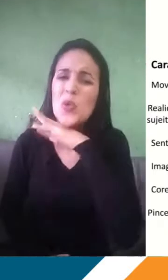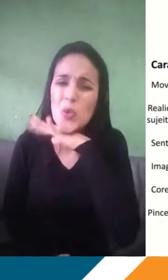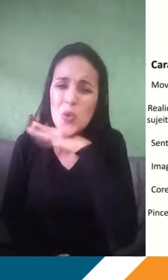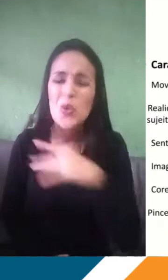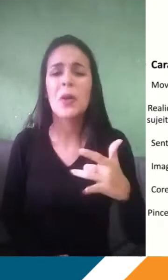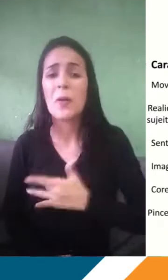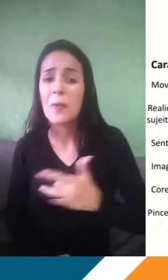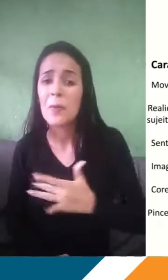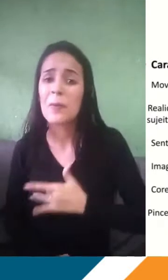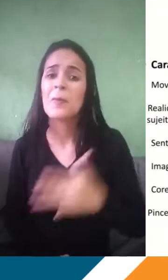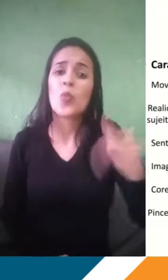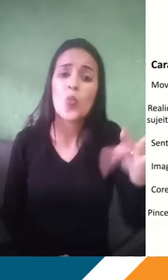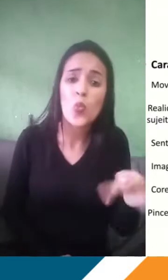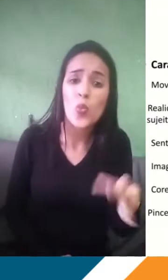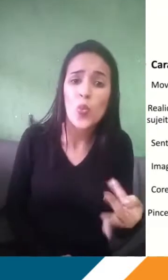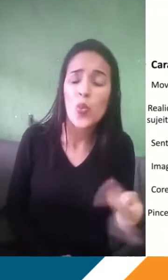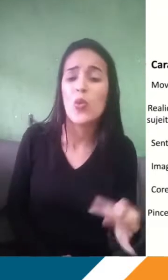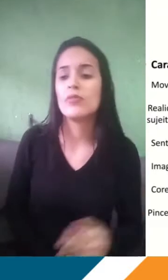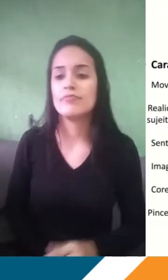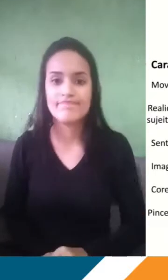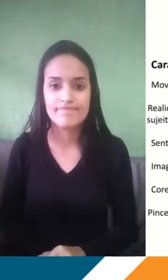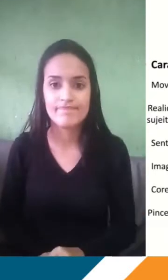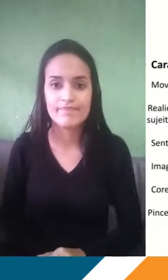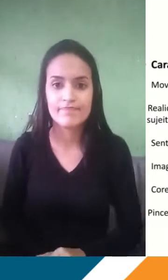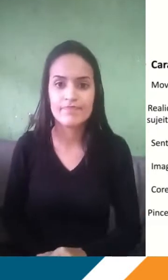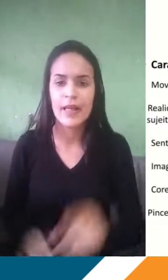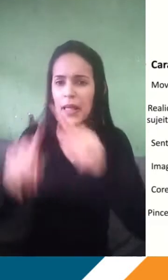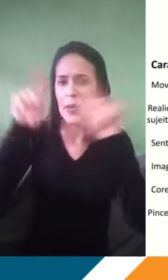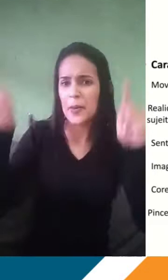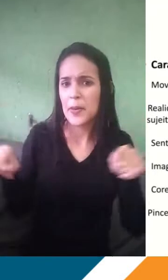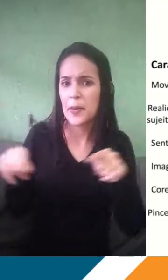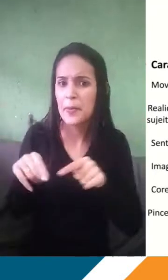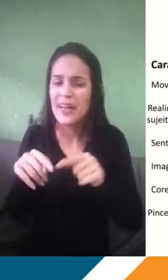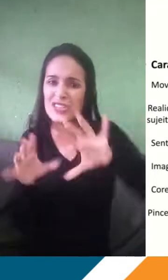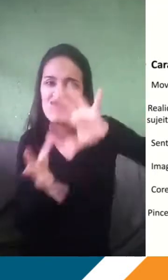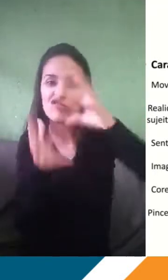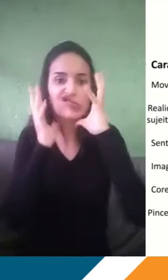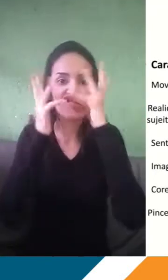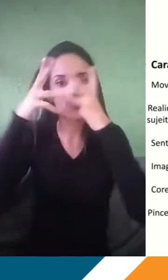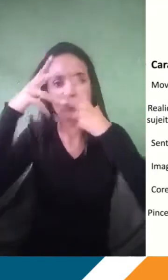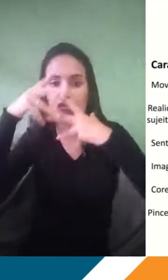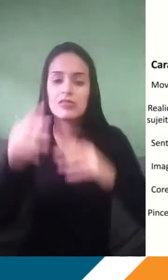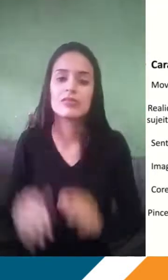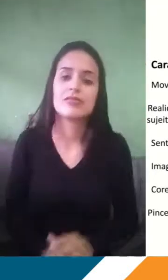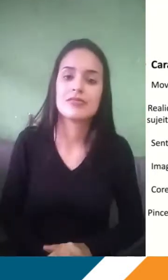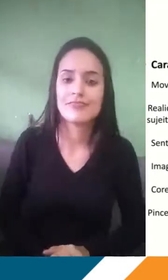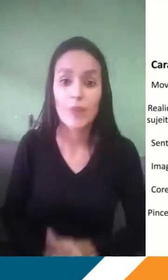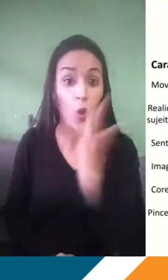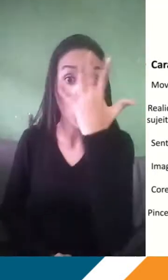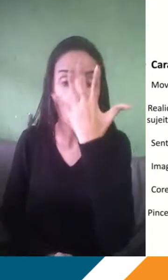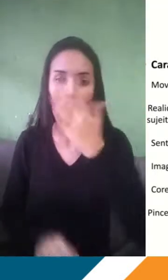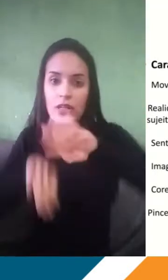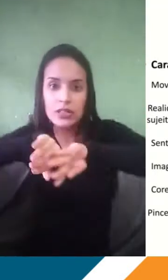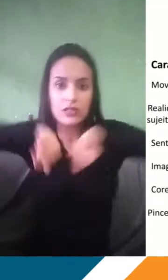angústia, imagens distorcidas e exageradas, cores fortes e contrastantes, isso nas artes plásticas, é